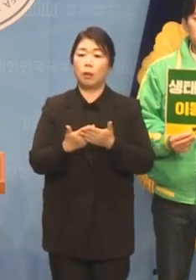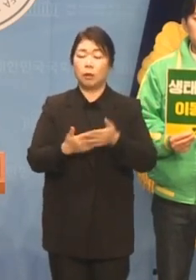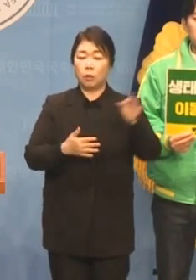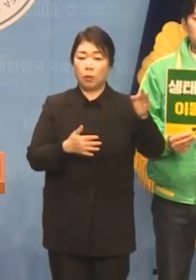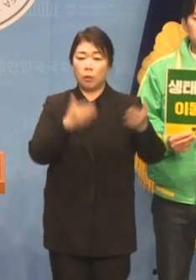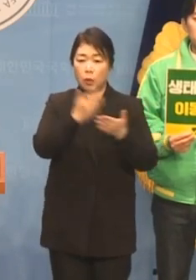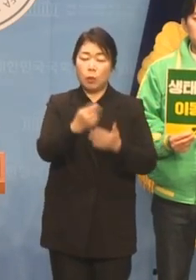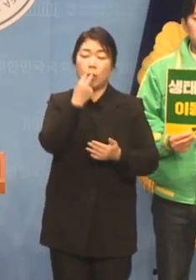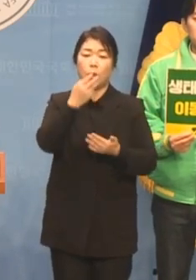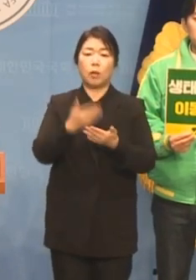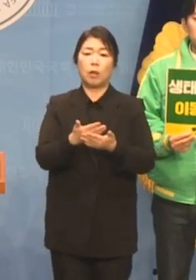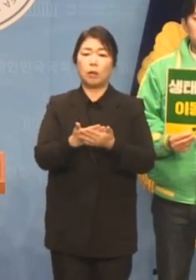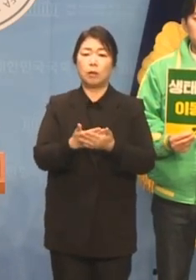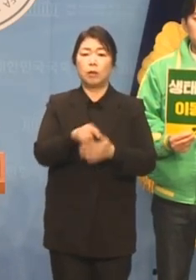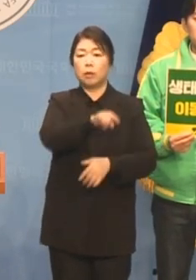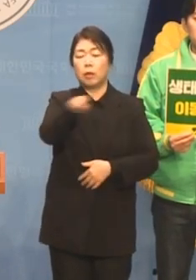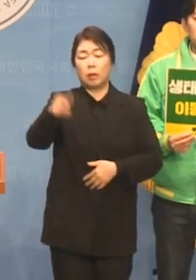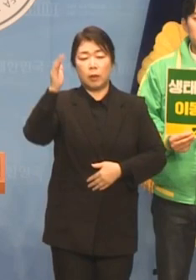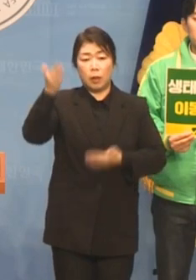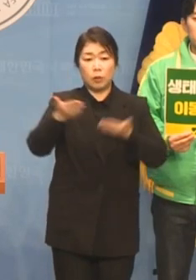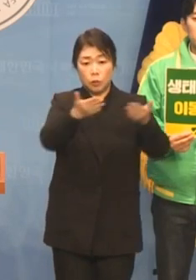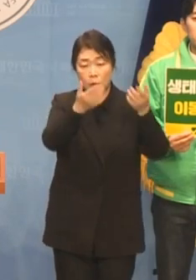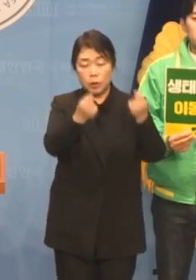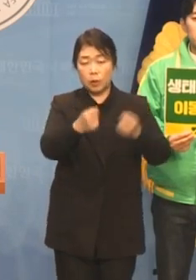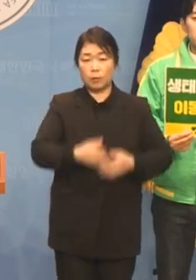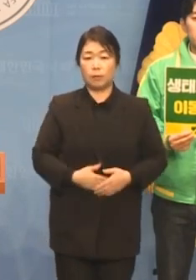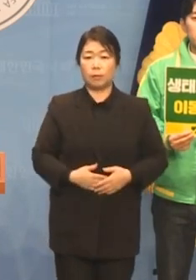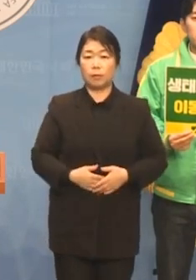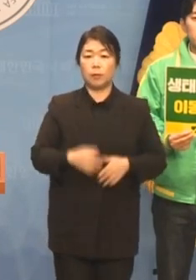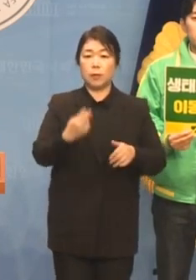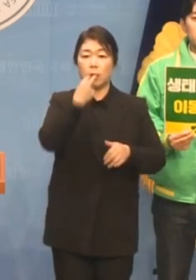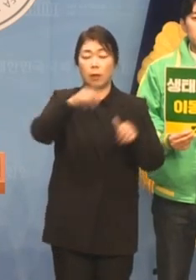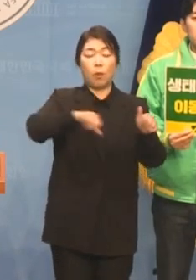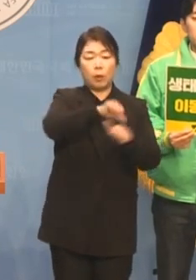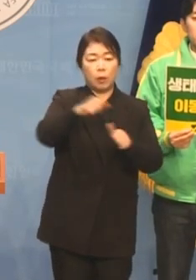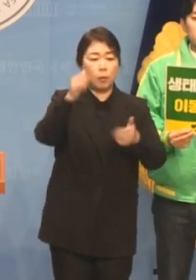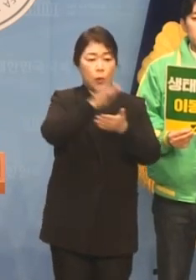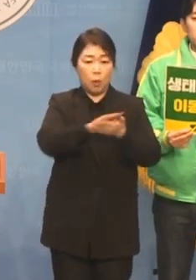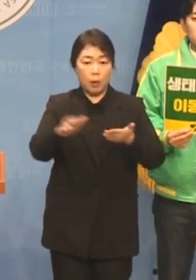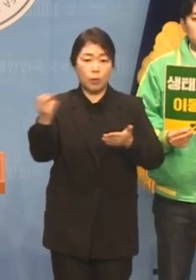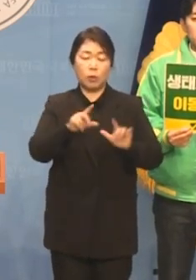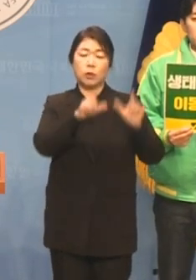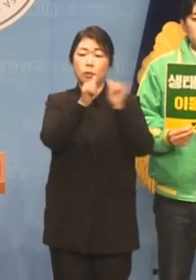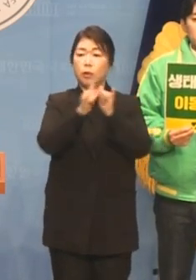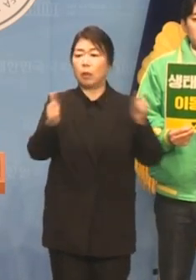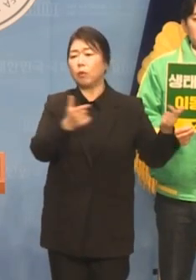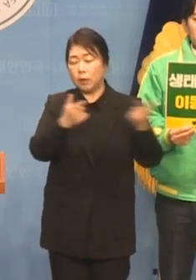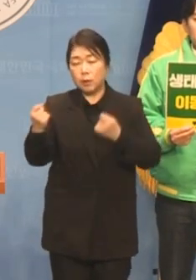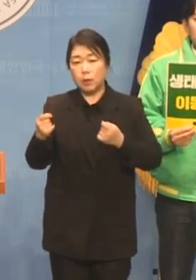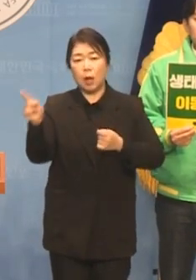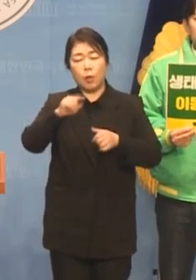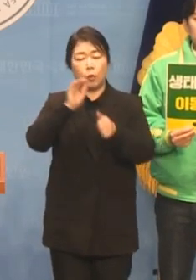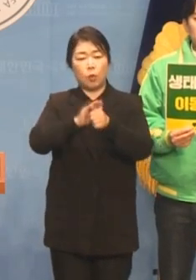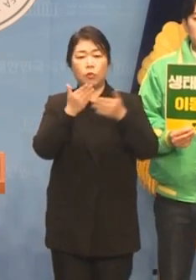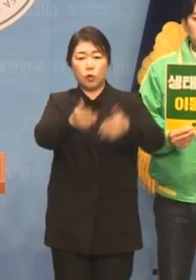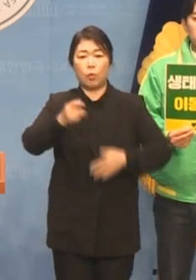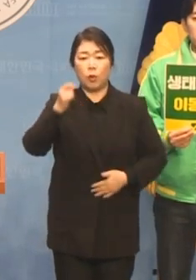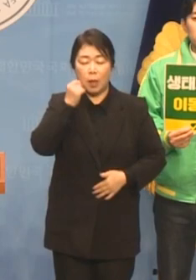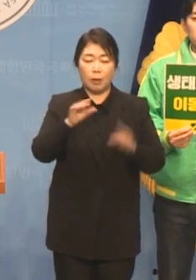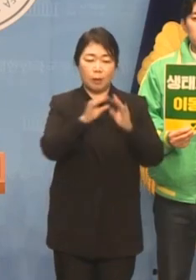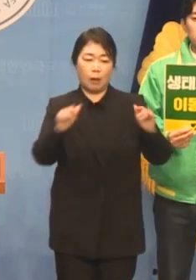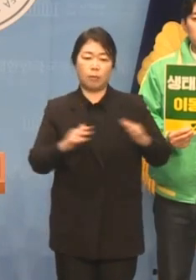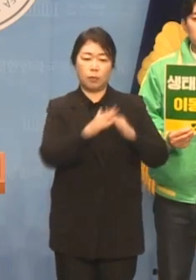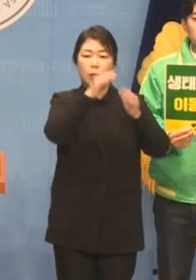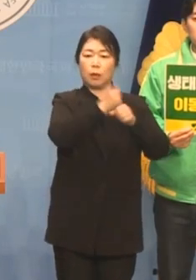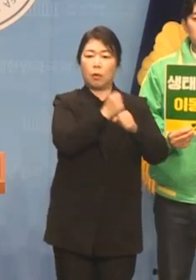말고 생명이라는 현장의 목소리처럼 생태 환경에도 평화에도 시민들에게도 아무런 도움이 되지 않는 토건